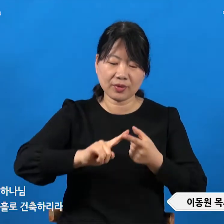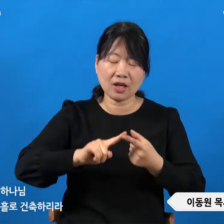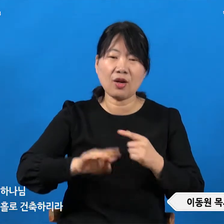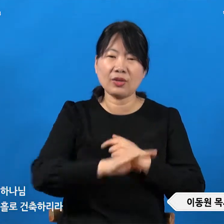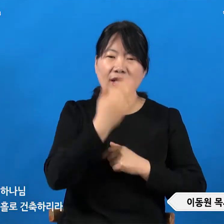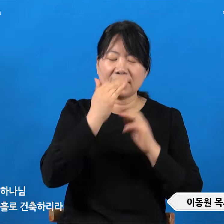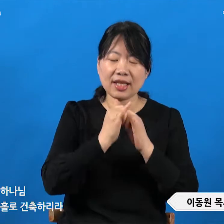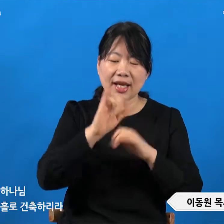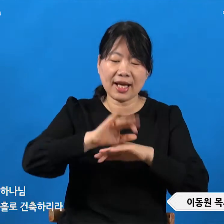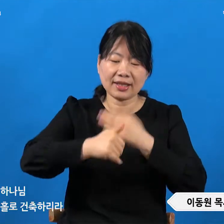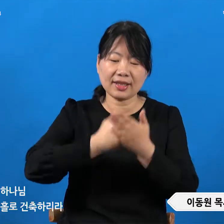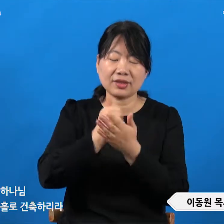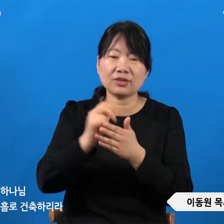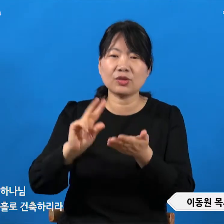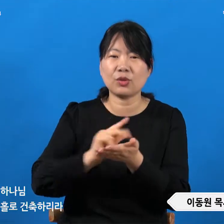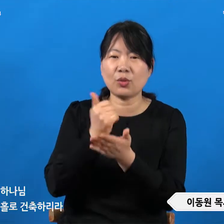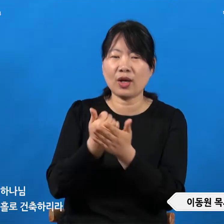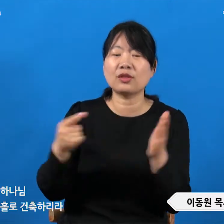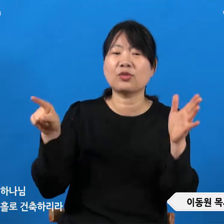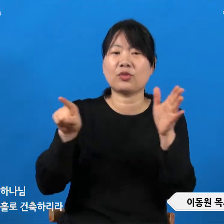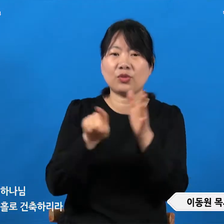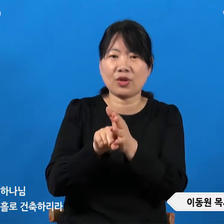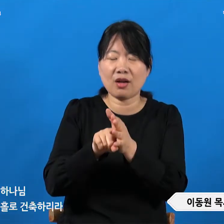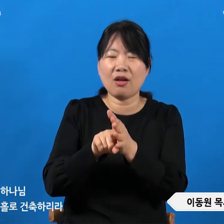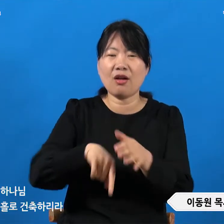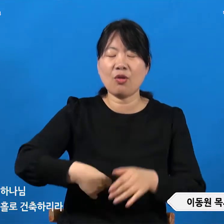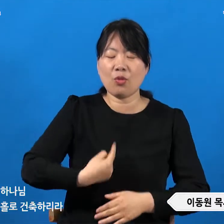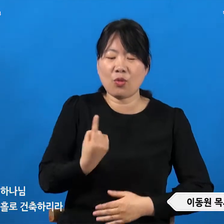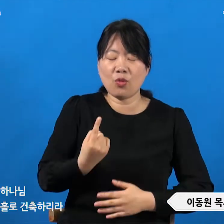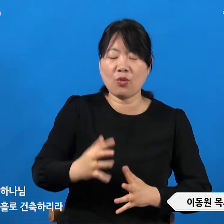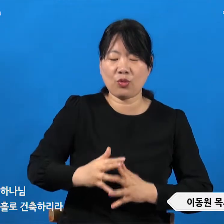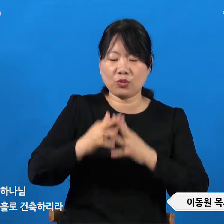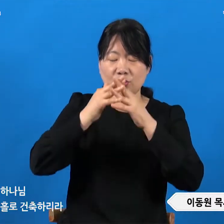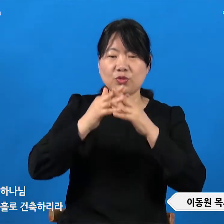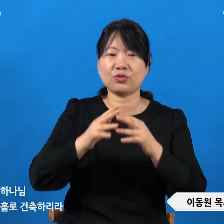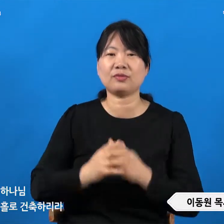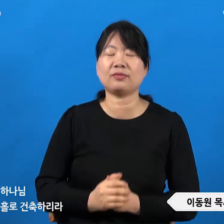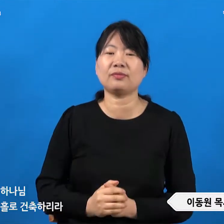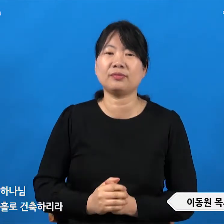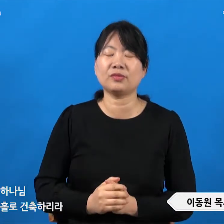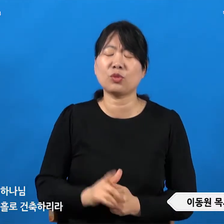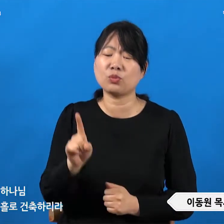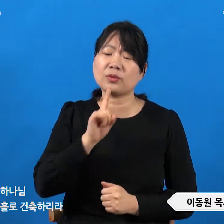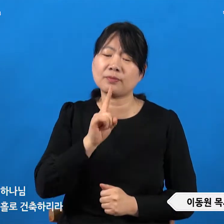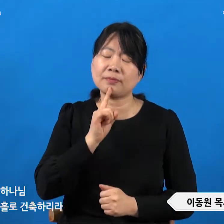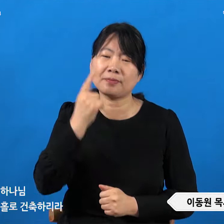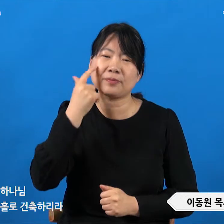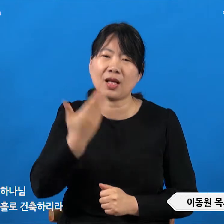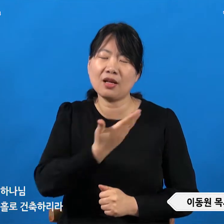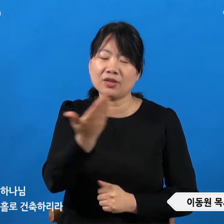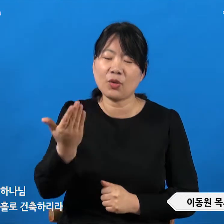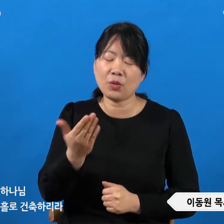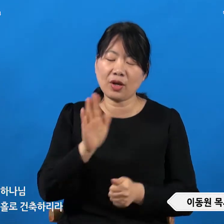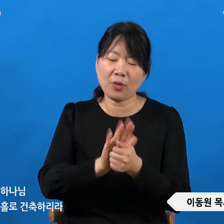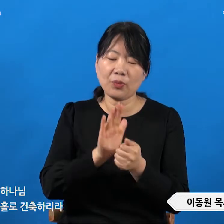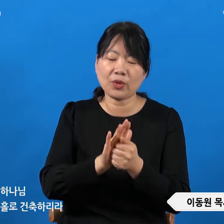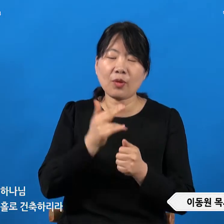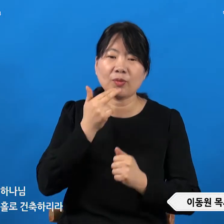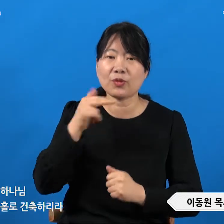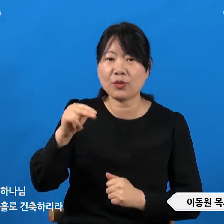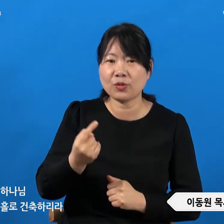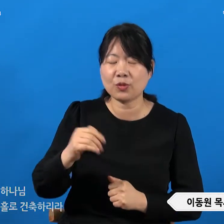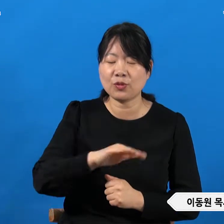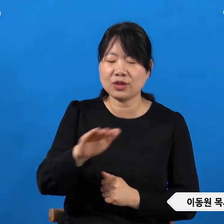우리가 이스라엘 하나님 여호와를 위하여 홀로 건축하리라. 무슨 말이에요? 너희들이 협조를 안